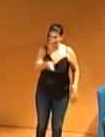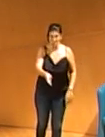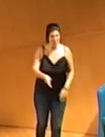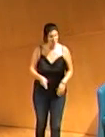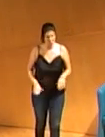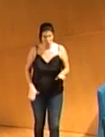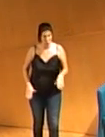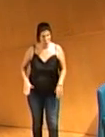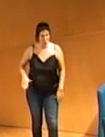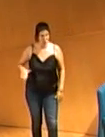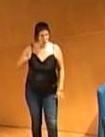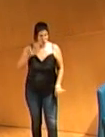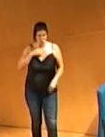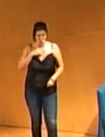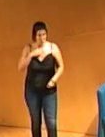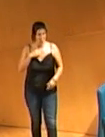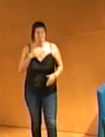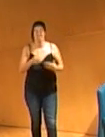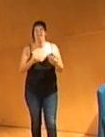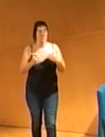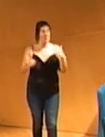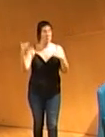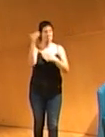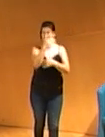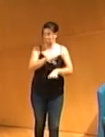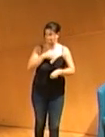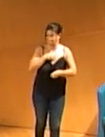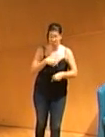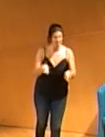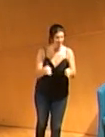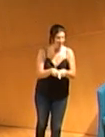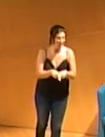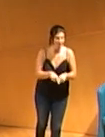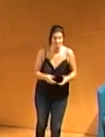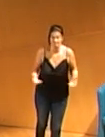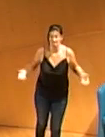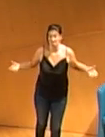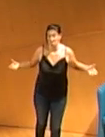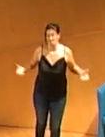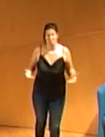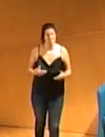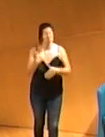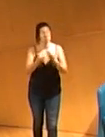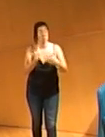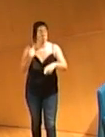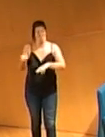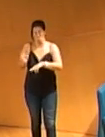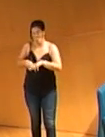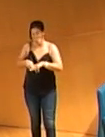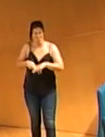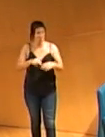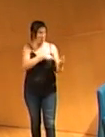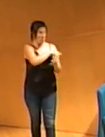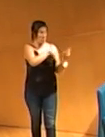petits. Eh bien, ils font avec quand ils sont maintenant adultes avec leur famille. Et puis, quand moi, je serai morte, ils feront avec.